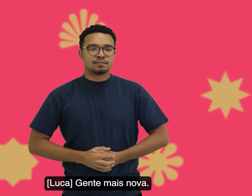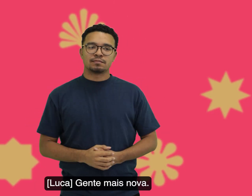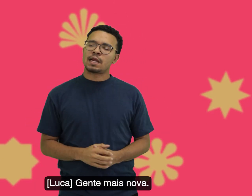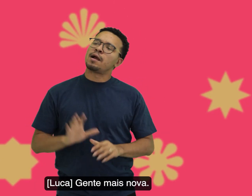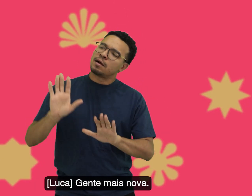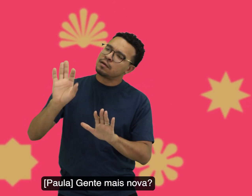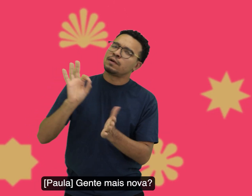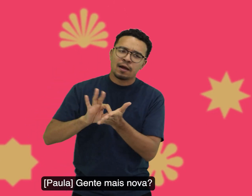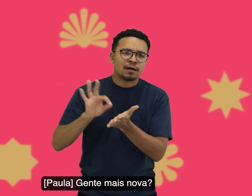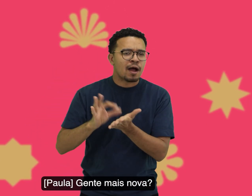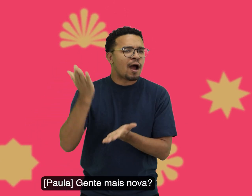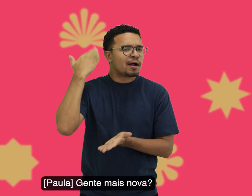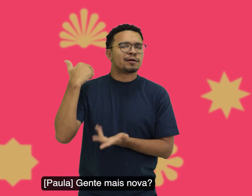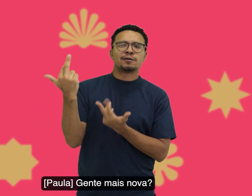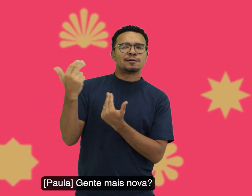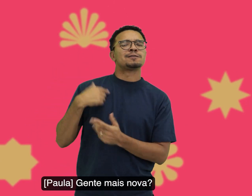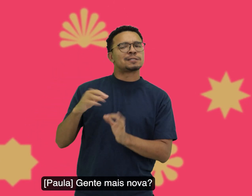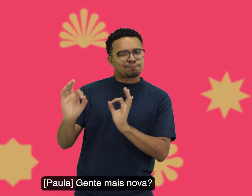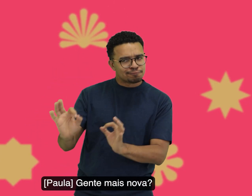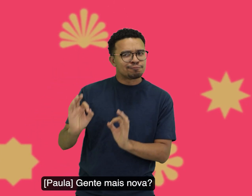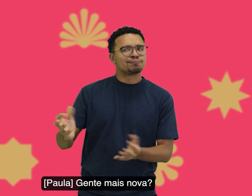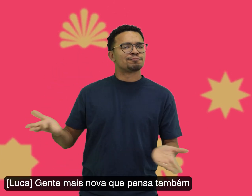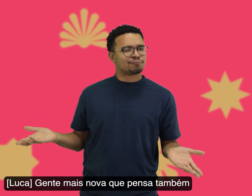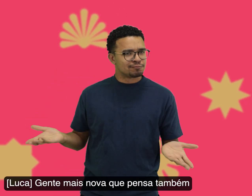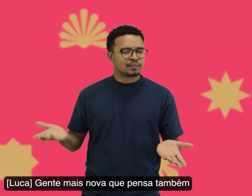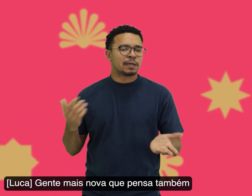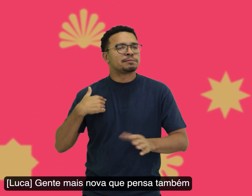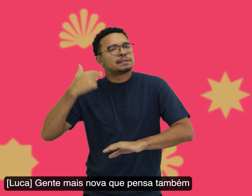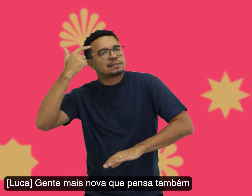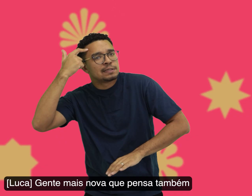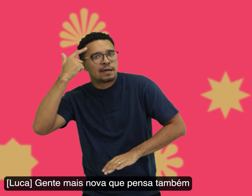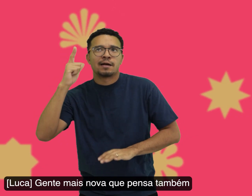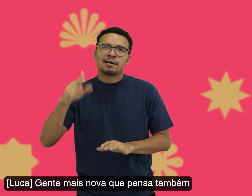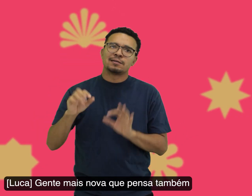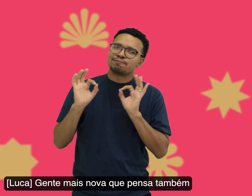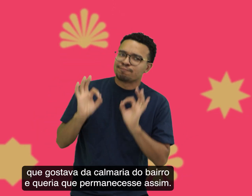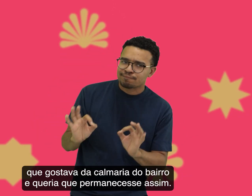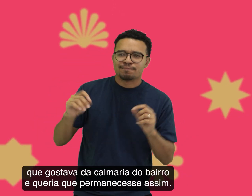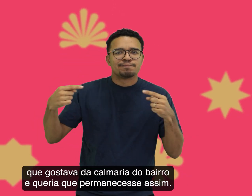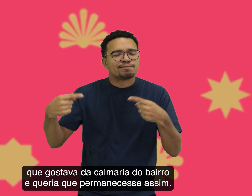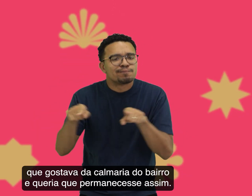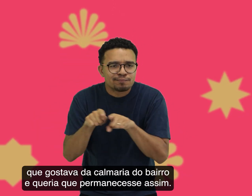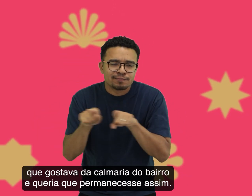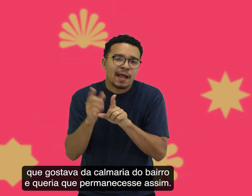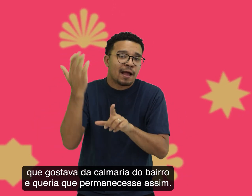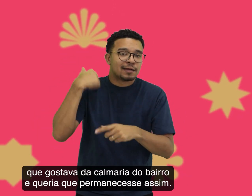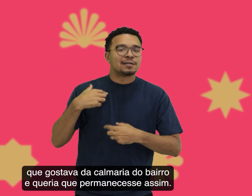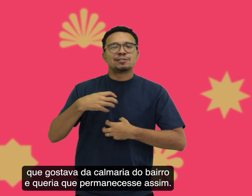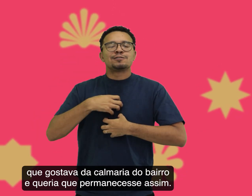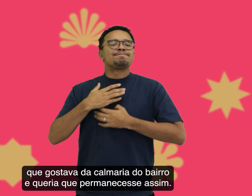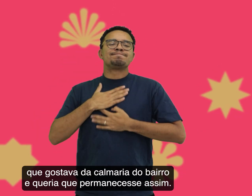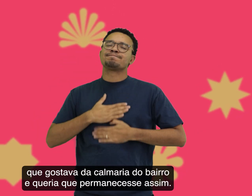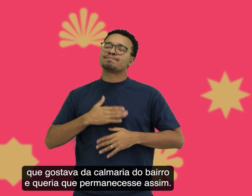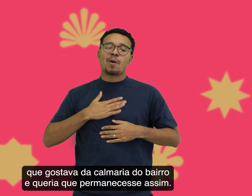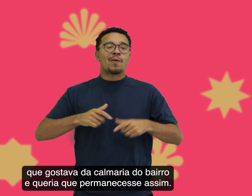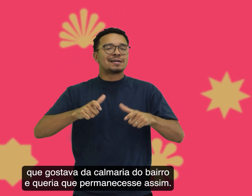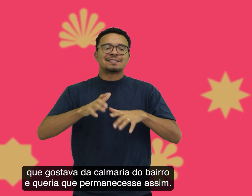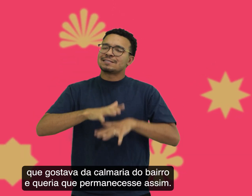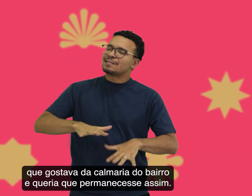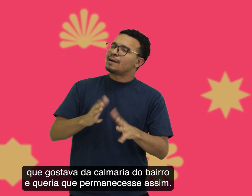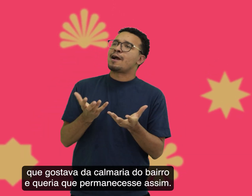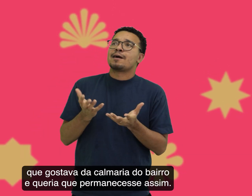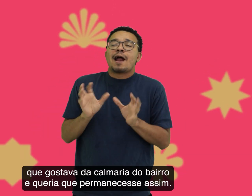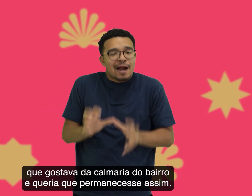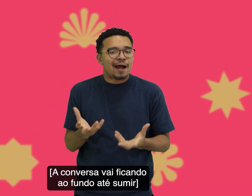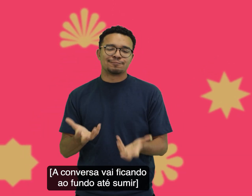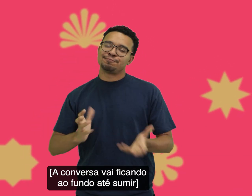que pensa assim? É gente mais nova. Gente mais nova. Gente mais nova que pensa assim também, que gostava da calmaria do bairro e